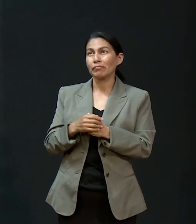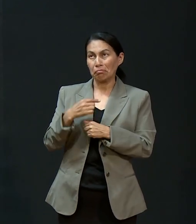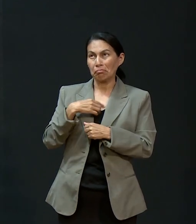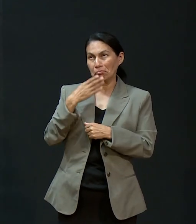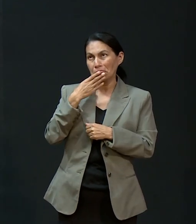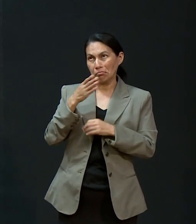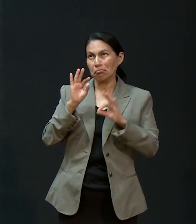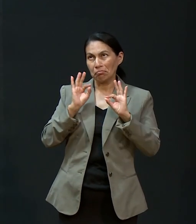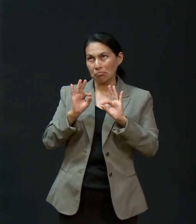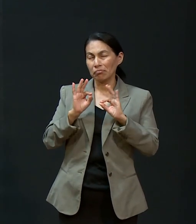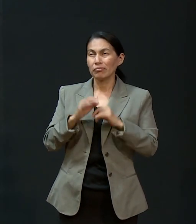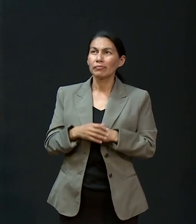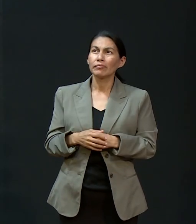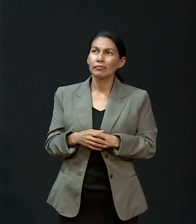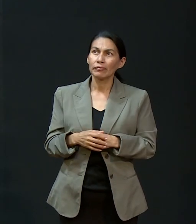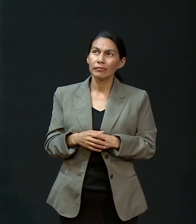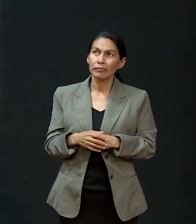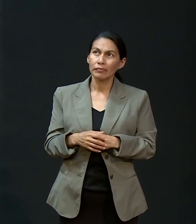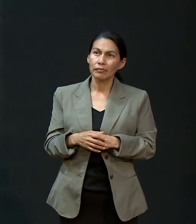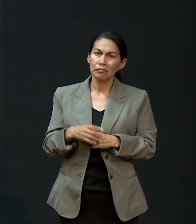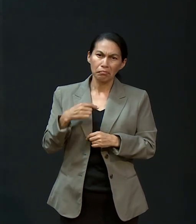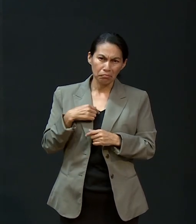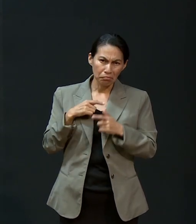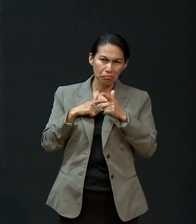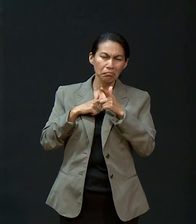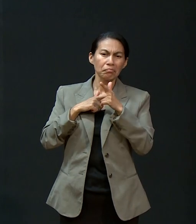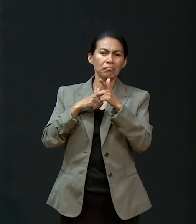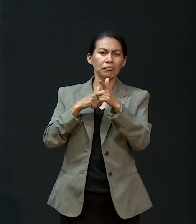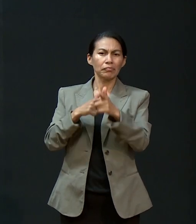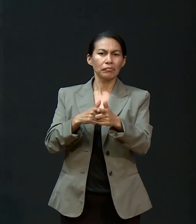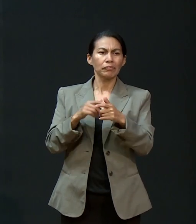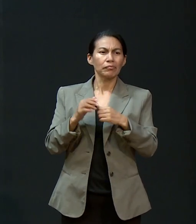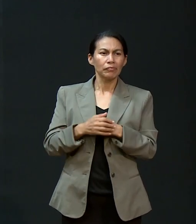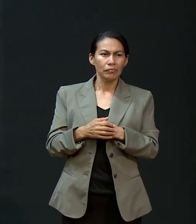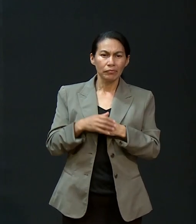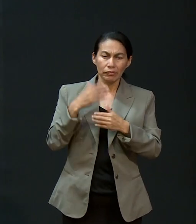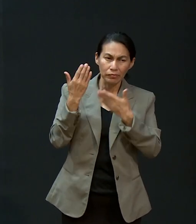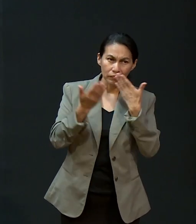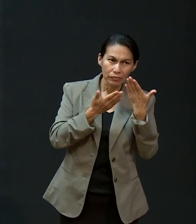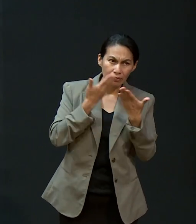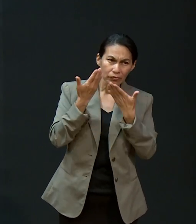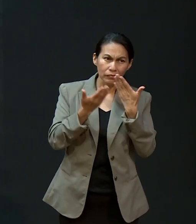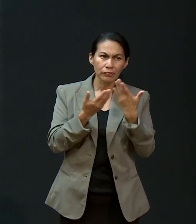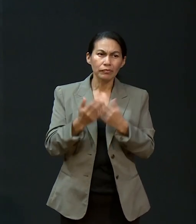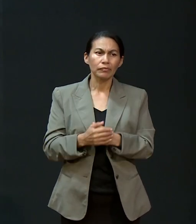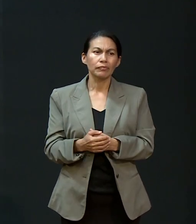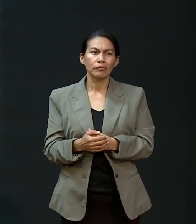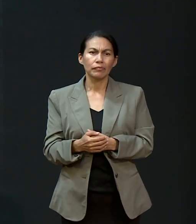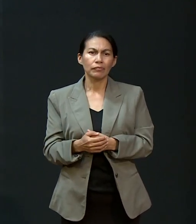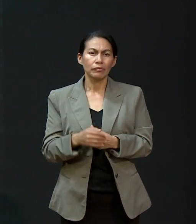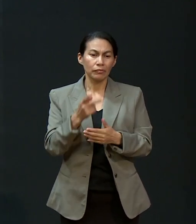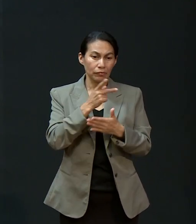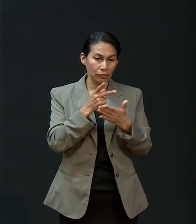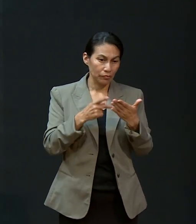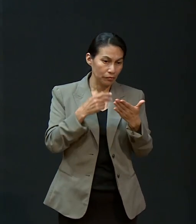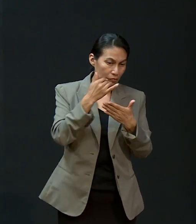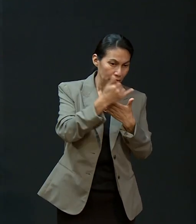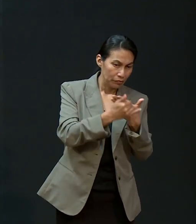porque significa para mí que pues voy bien. Entonces seguí en la carrera,